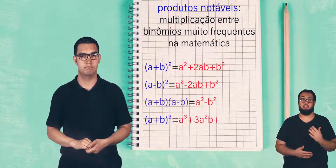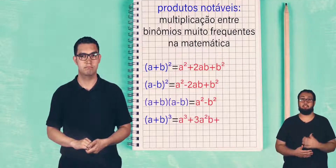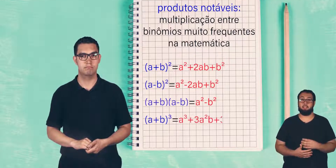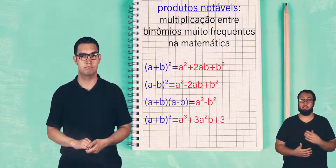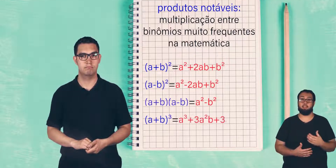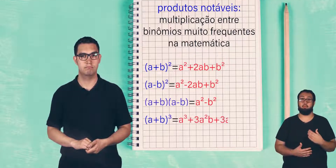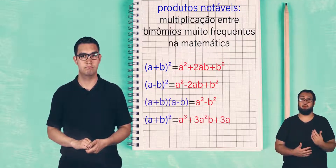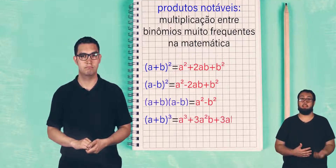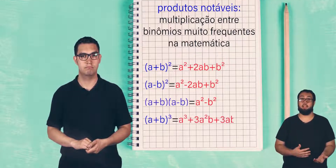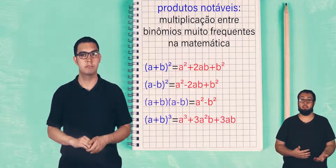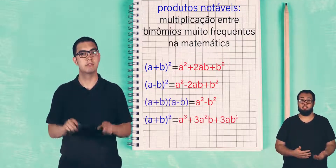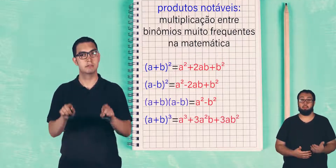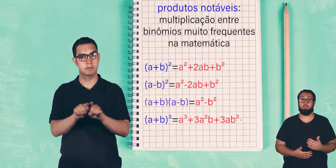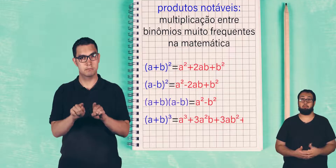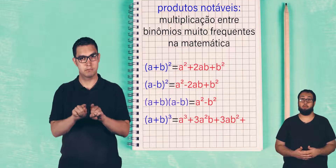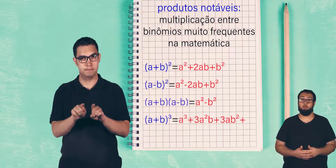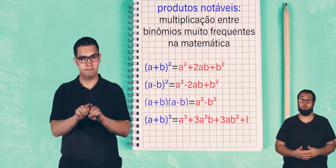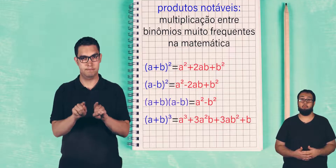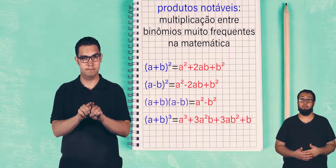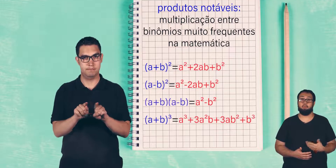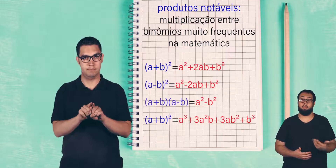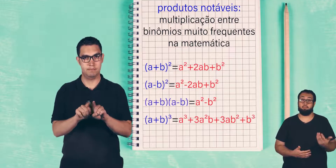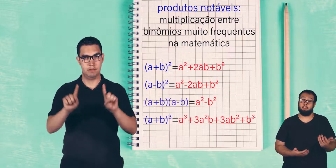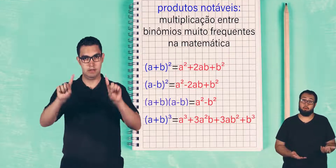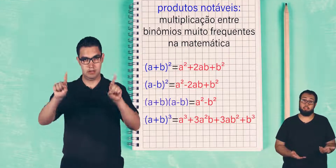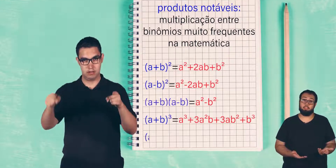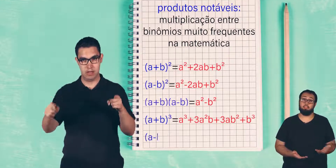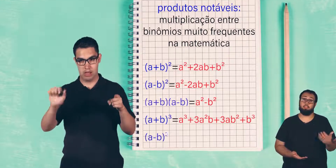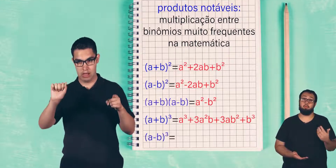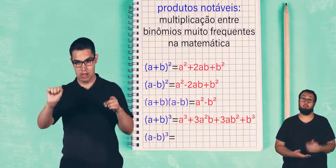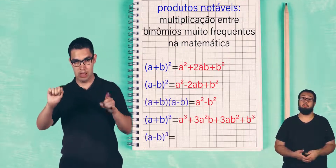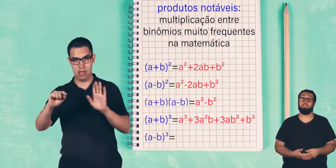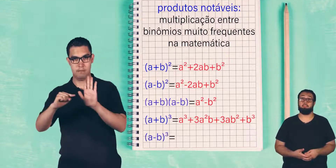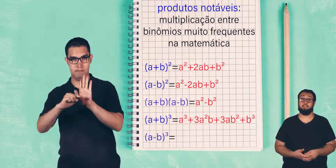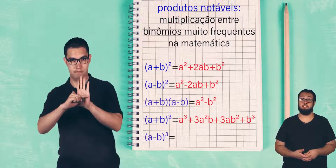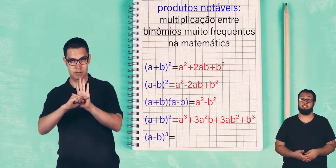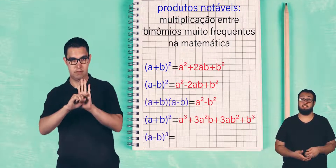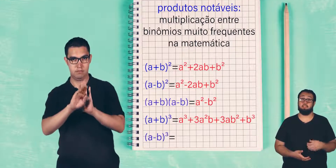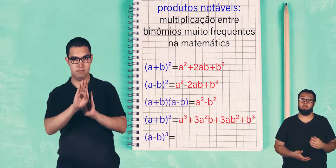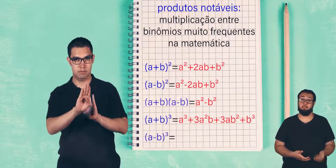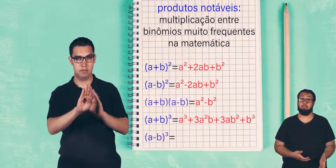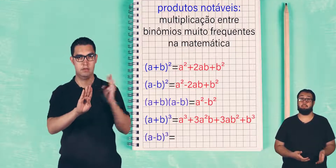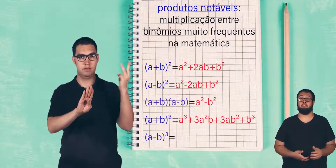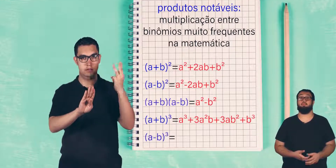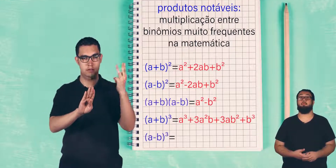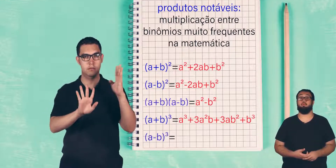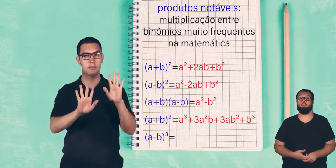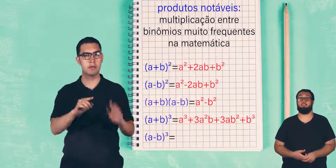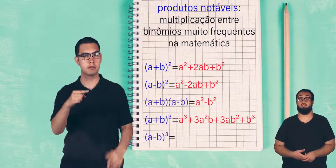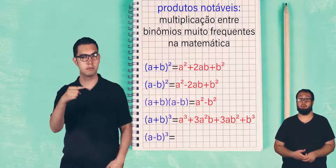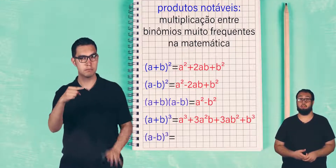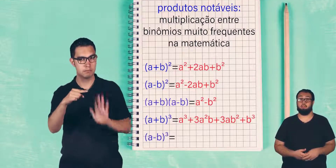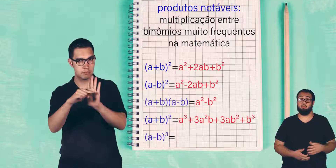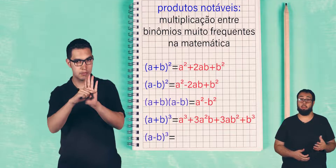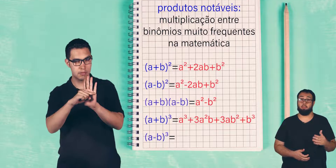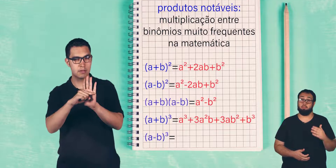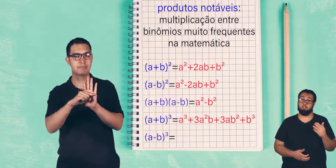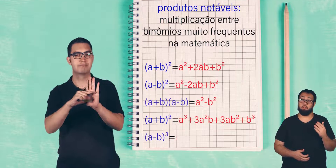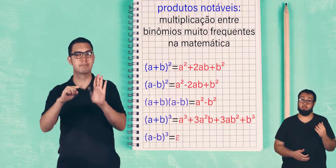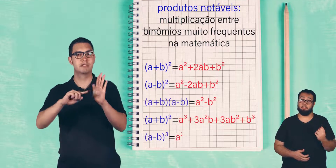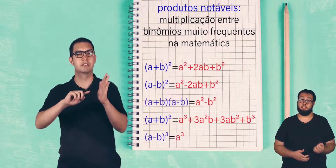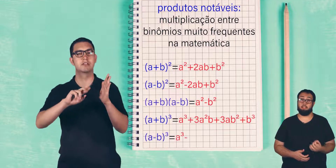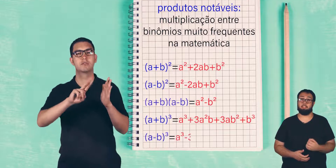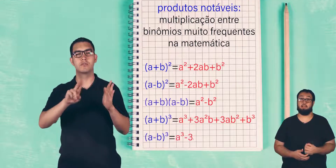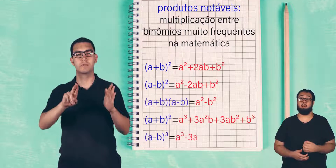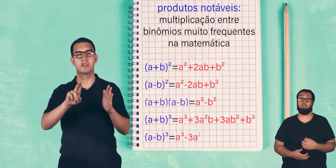3a²b, mais 3ab², mais b ao cubo. E, finalmente, temos o cubo da diferença, também parecido com o cubo da soma. Porém,